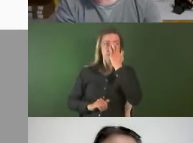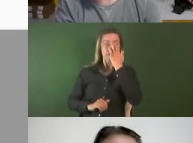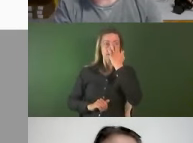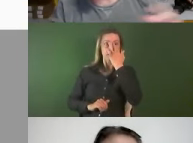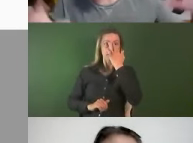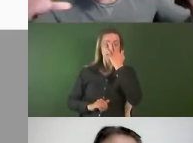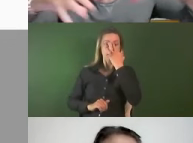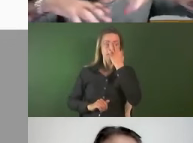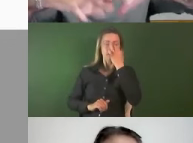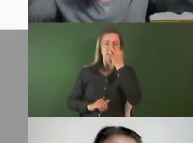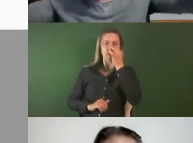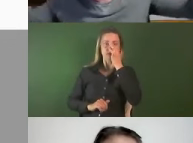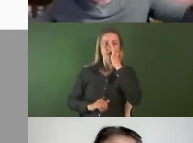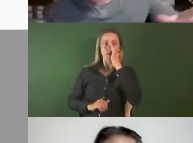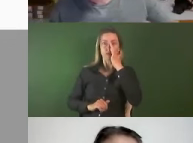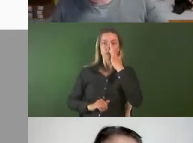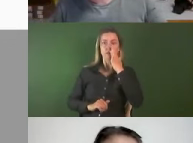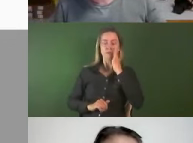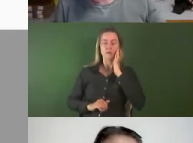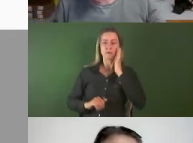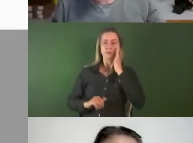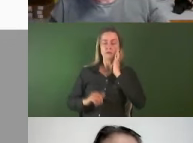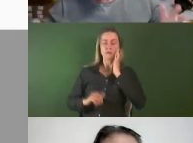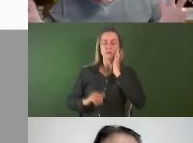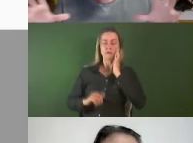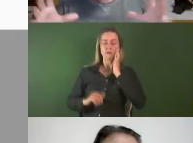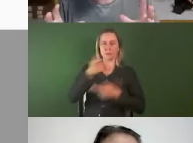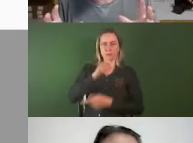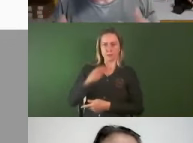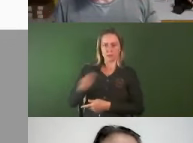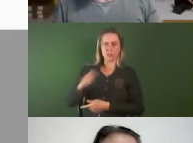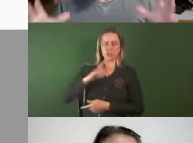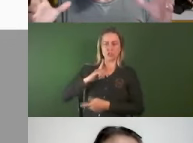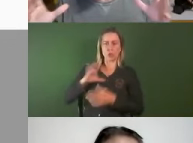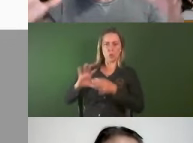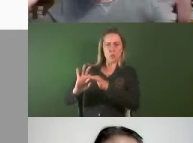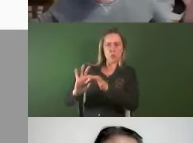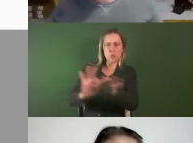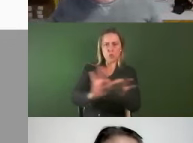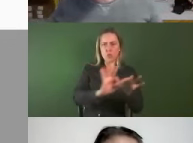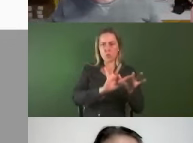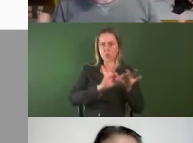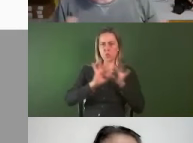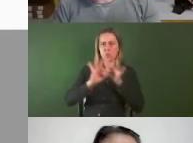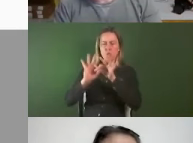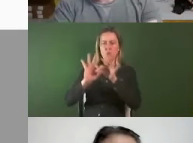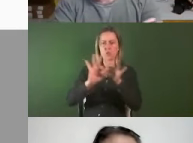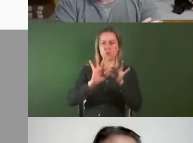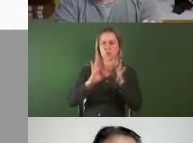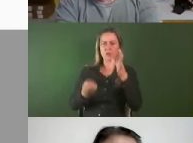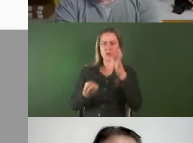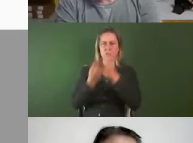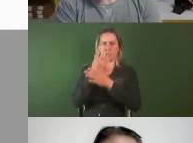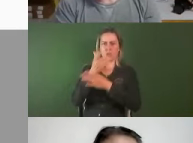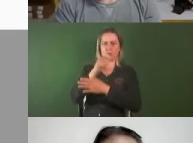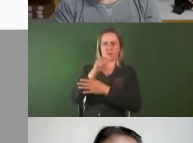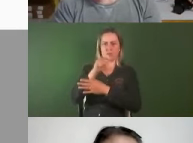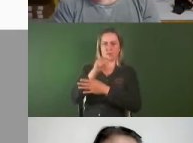associações, as diversas associações que tinham se unem, criando uma grande associação de